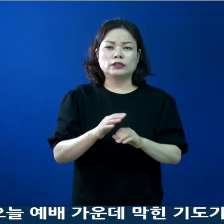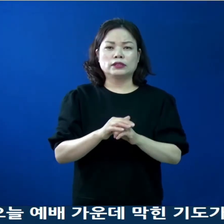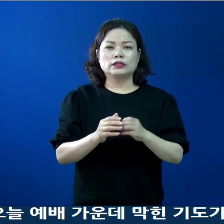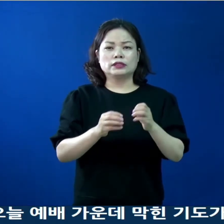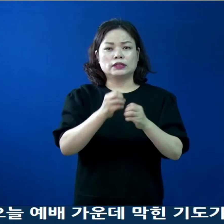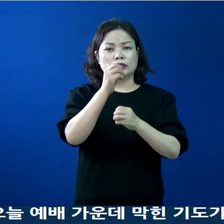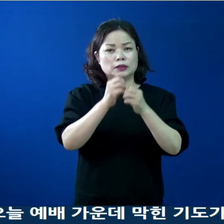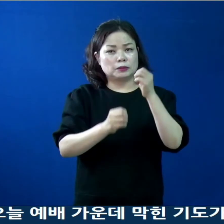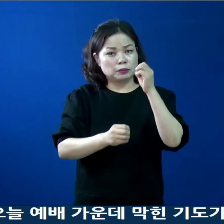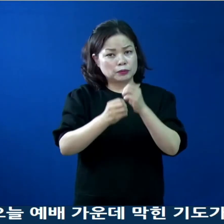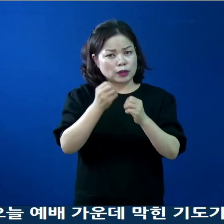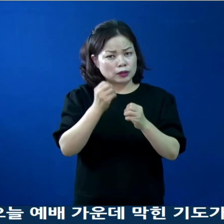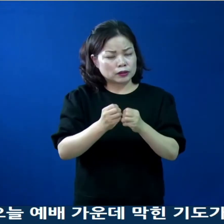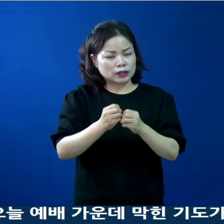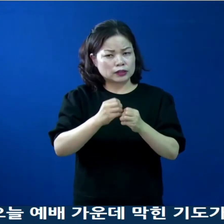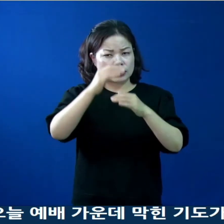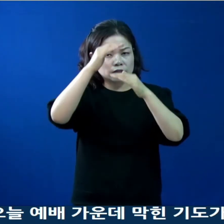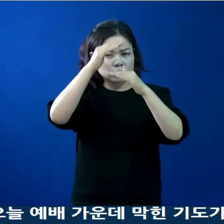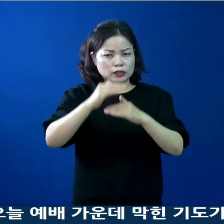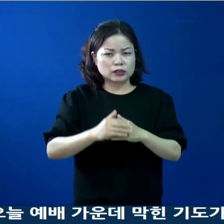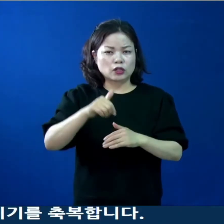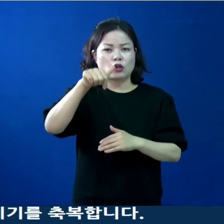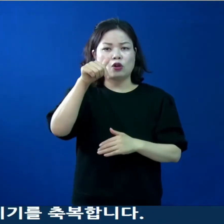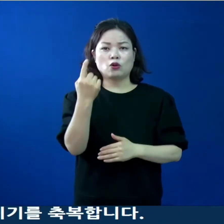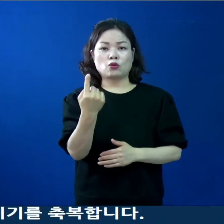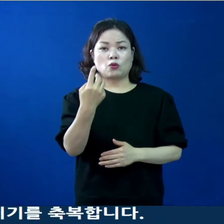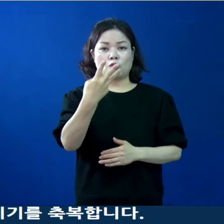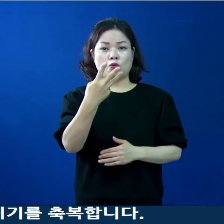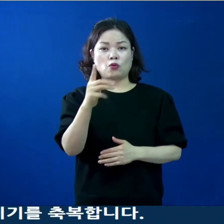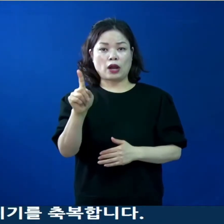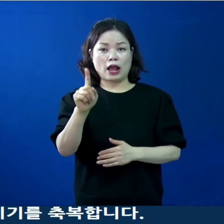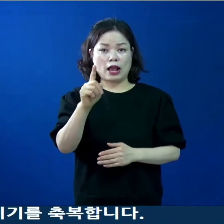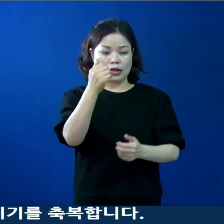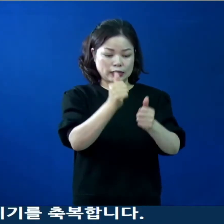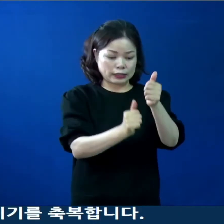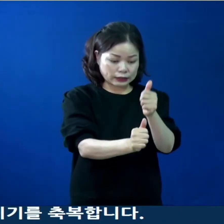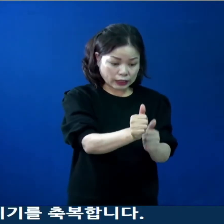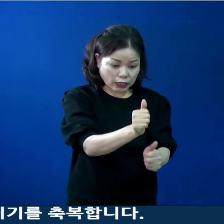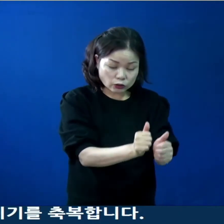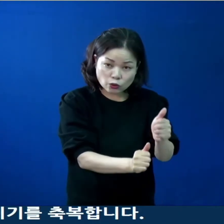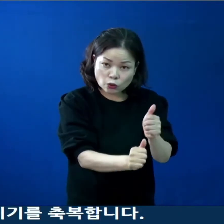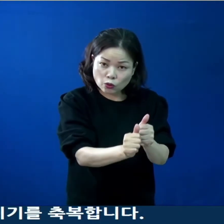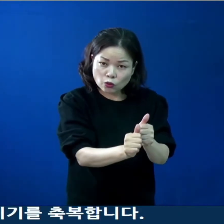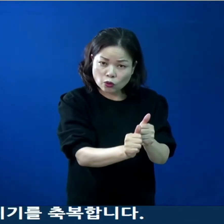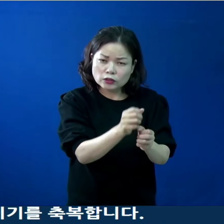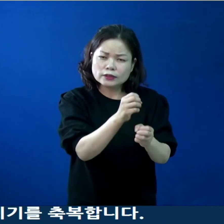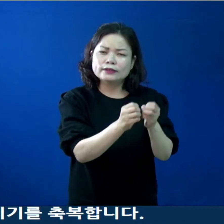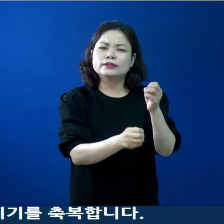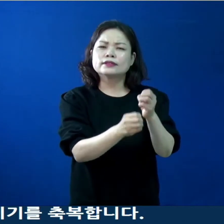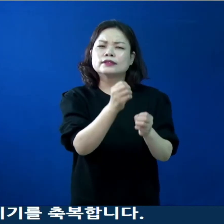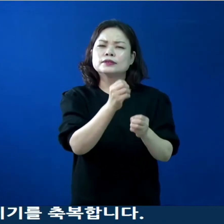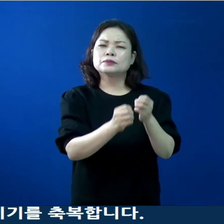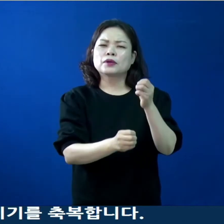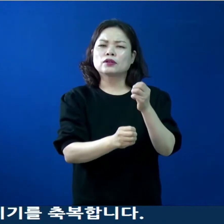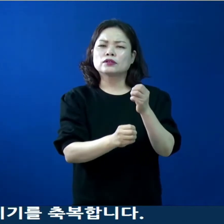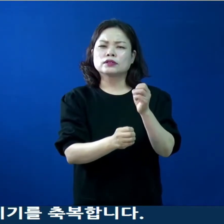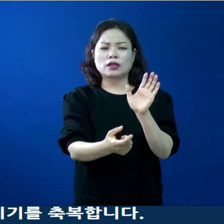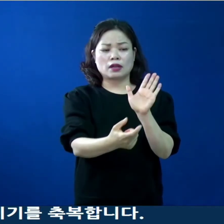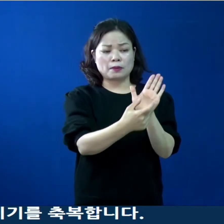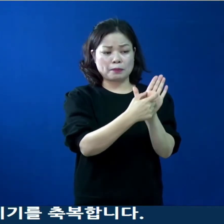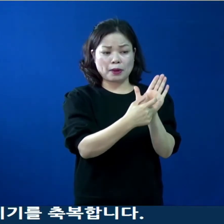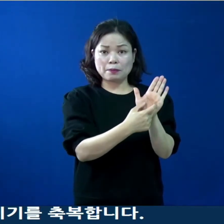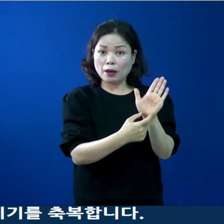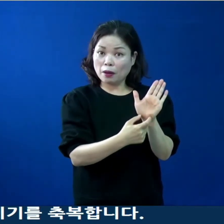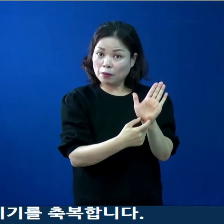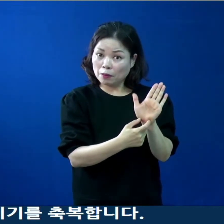84편은 고라 자손의 시라고 부제가 붙어 있습니다. 고라 자손의 시가 사실 시편에 기록되어 있다라고